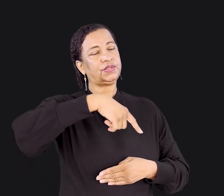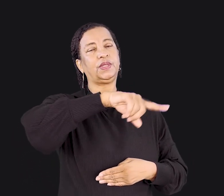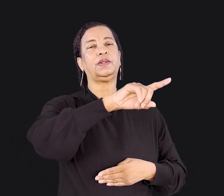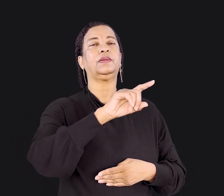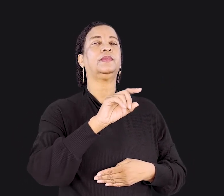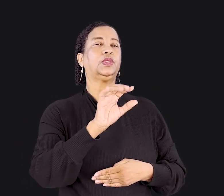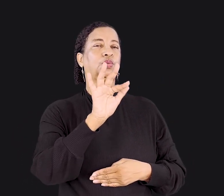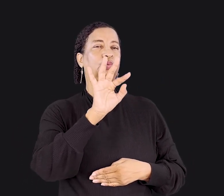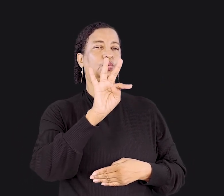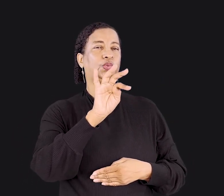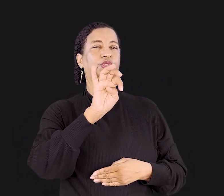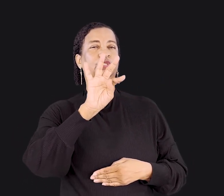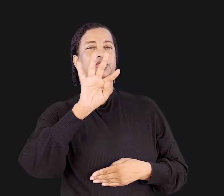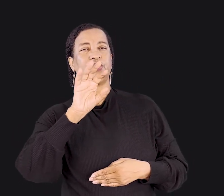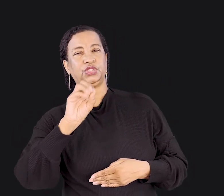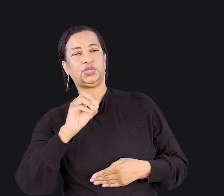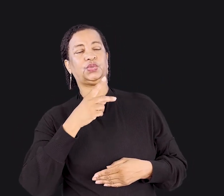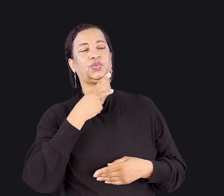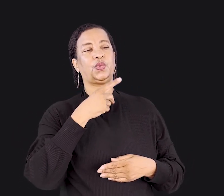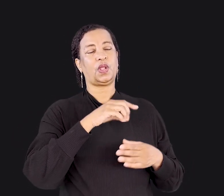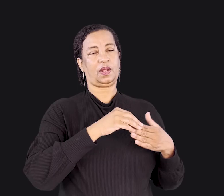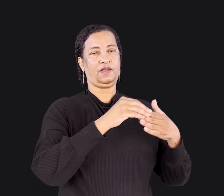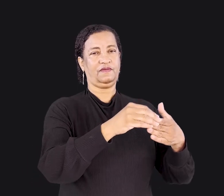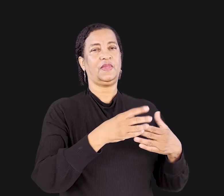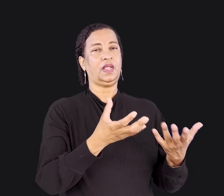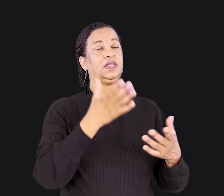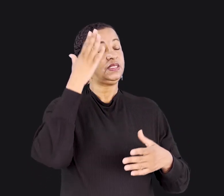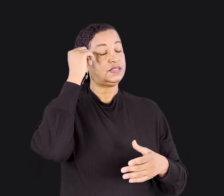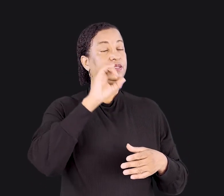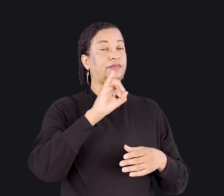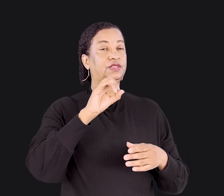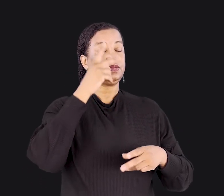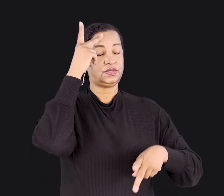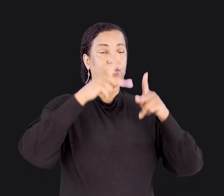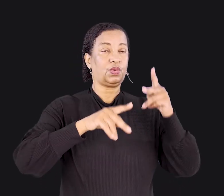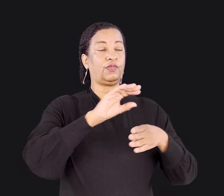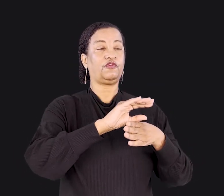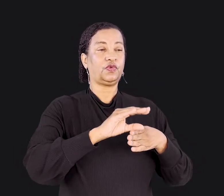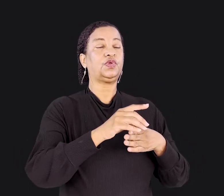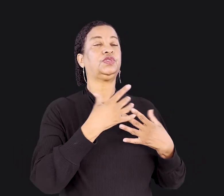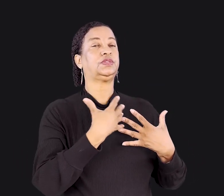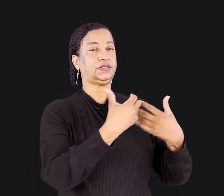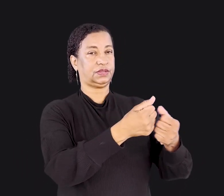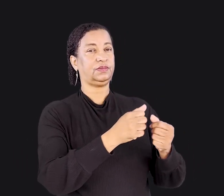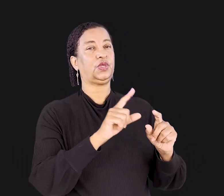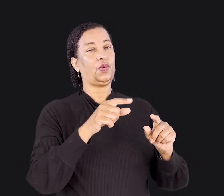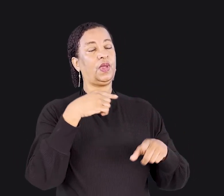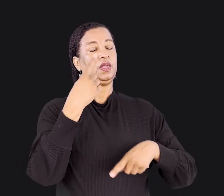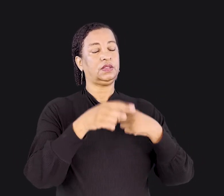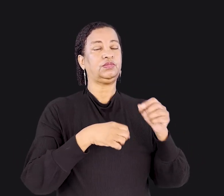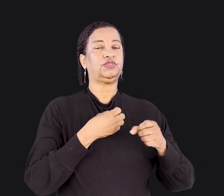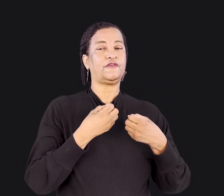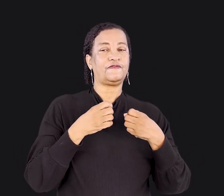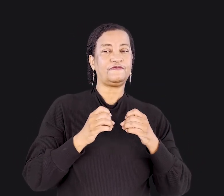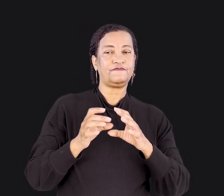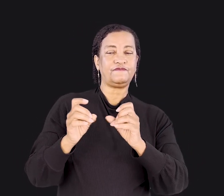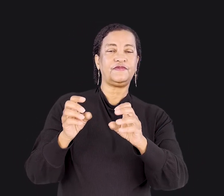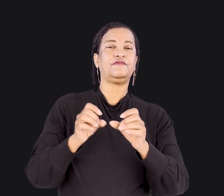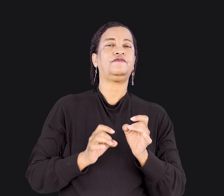queria saber se os coríntios a tinham recebido. Ele tinha que fazer algumas viagens missionárias depois de Éfeso, mas esperou por Tito em